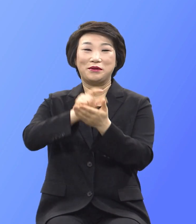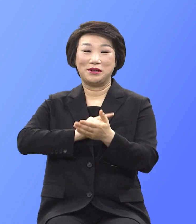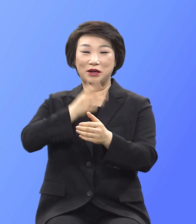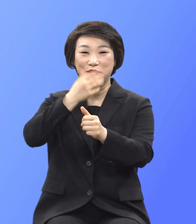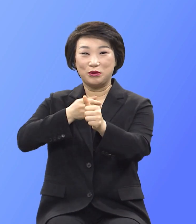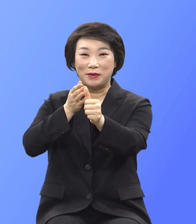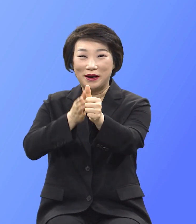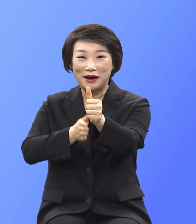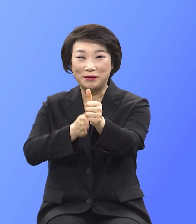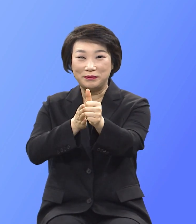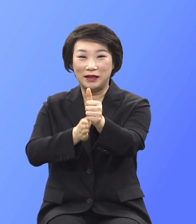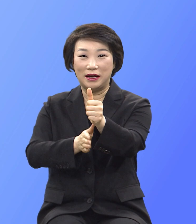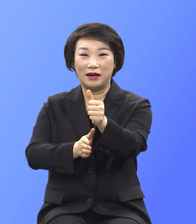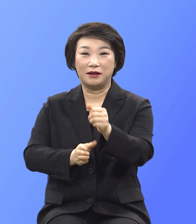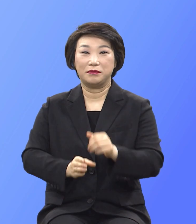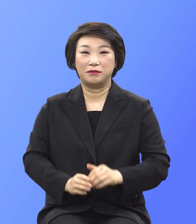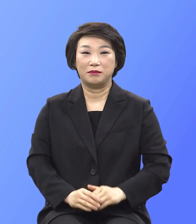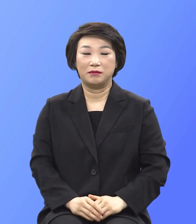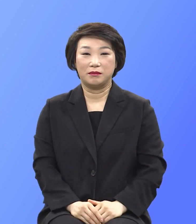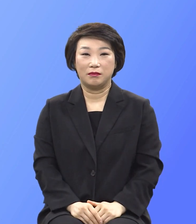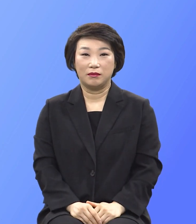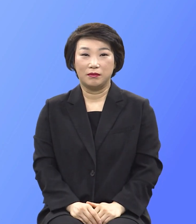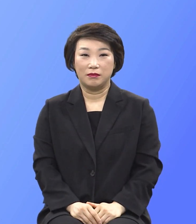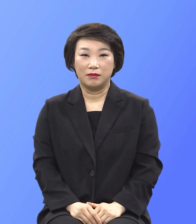이름으로 축복합니다.